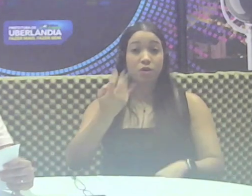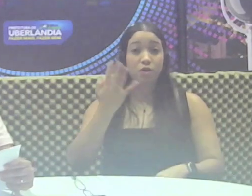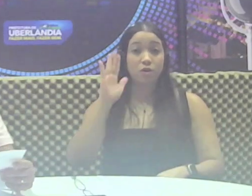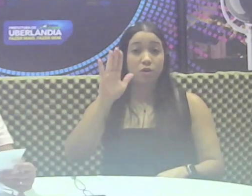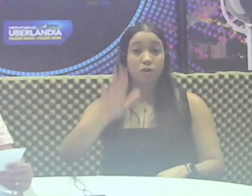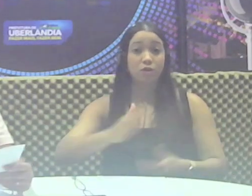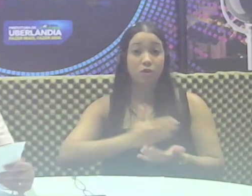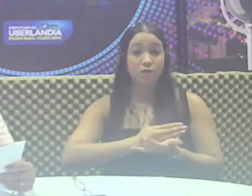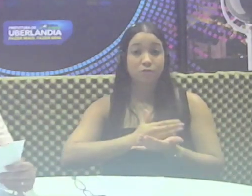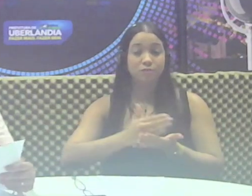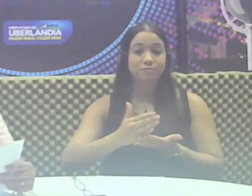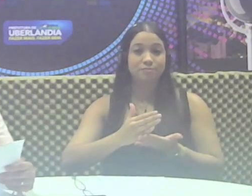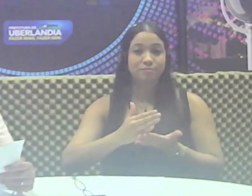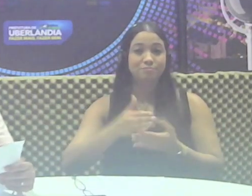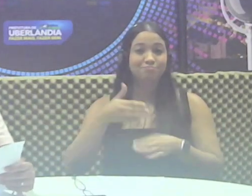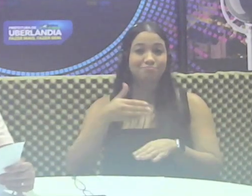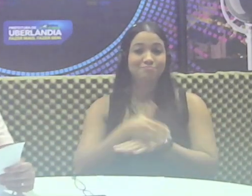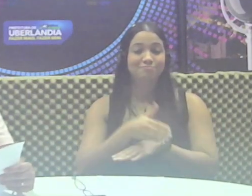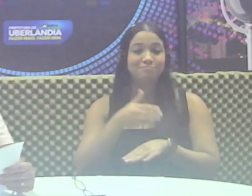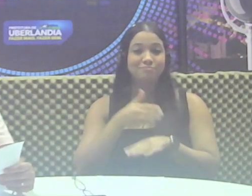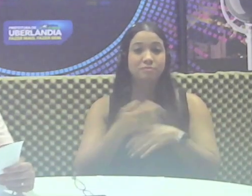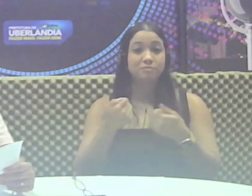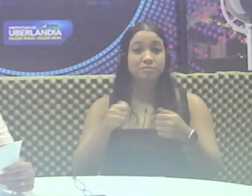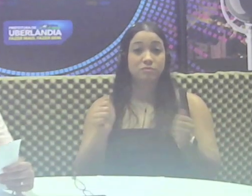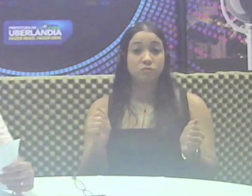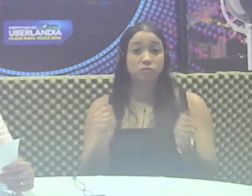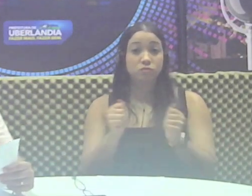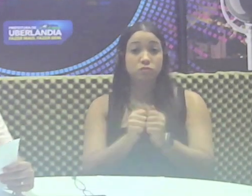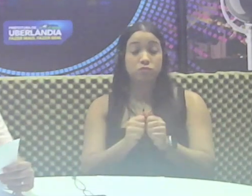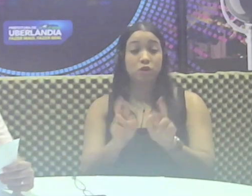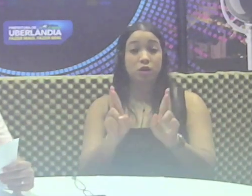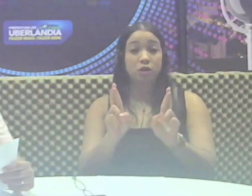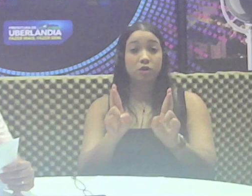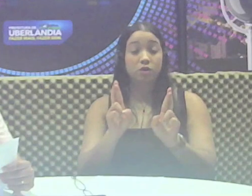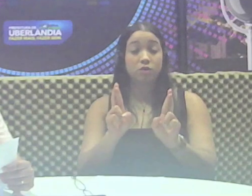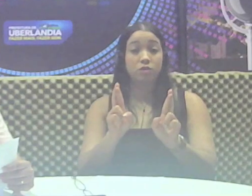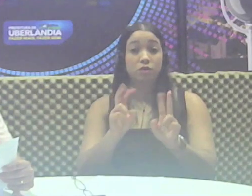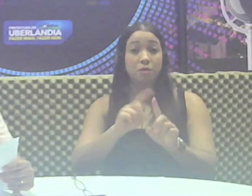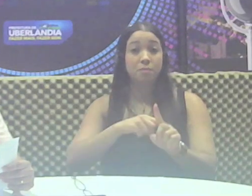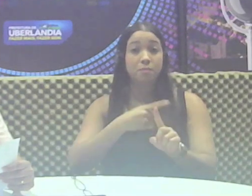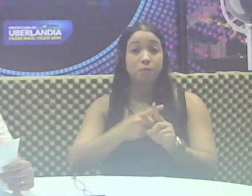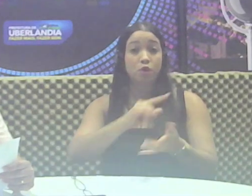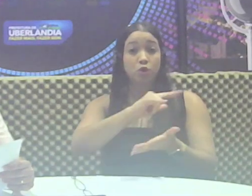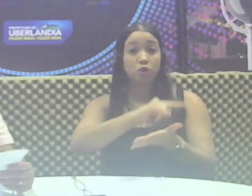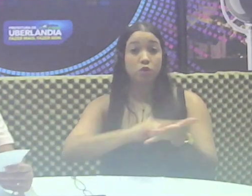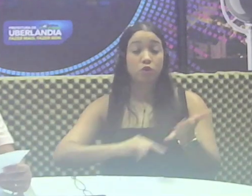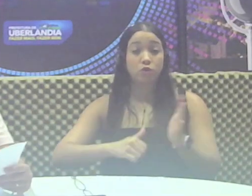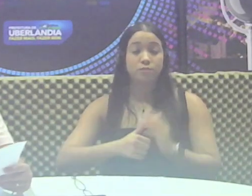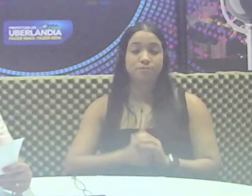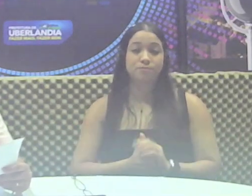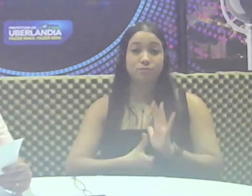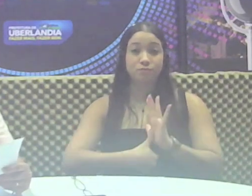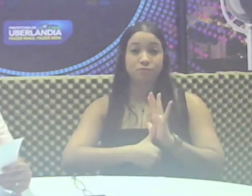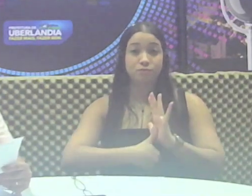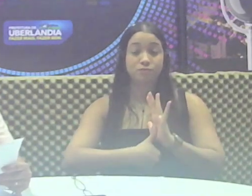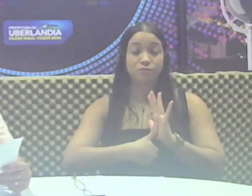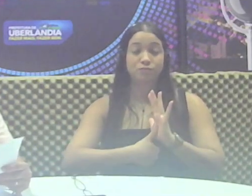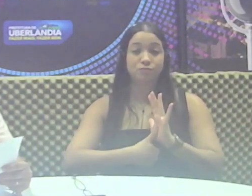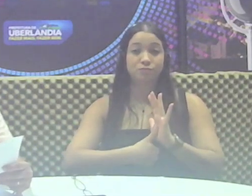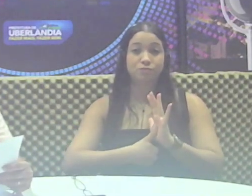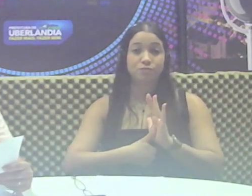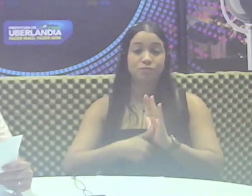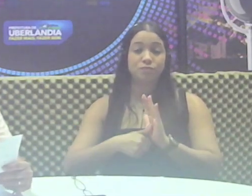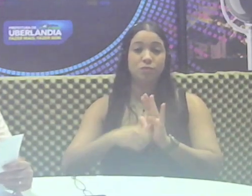tarde. As participantes devem estar acompanhadas de um responsável e apresentar documento de identidade. O